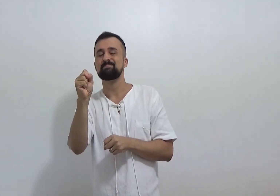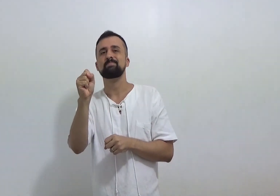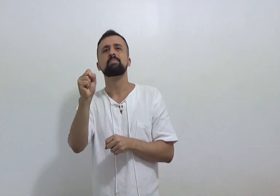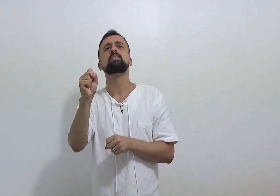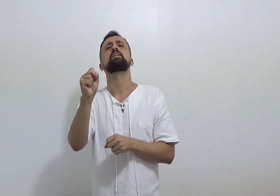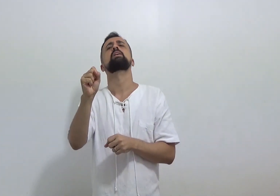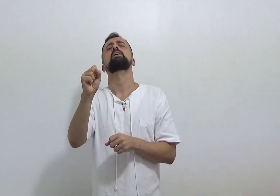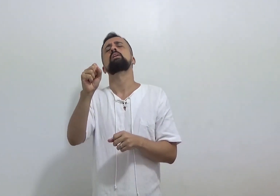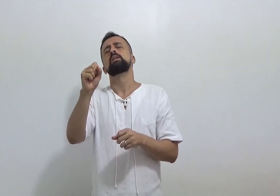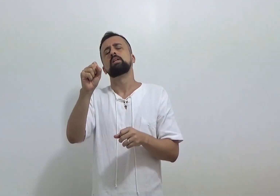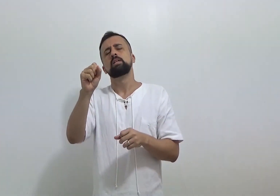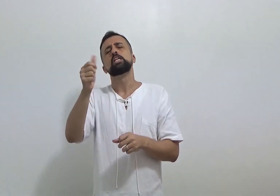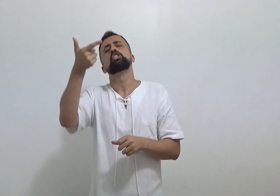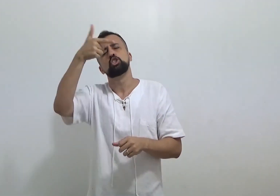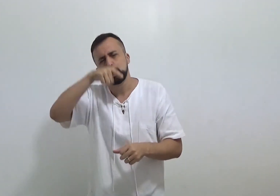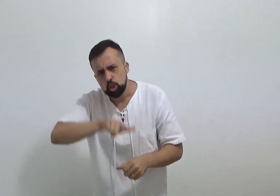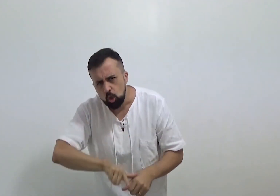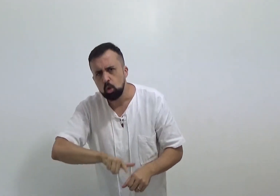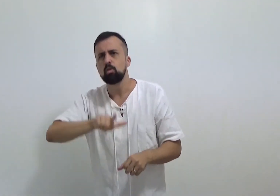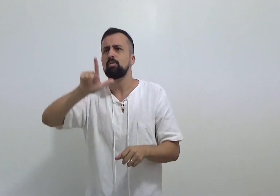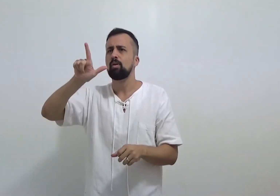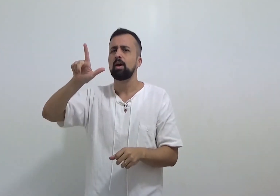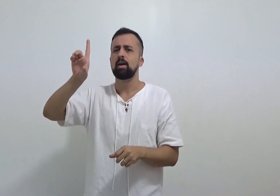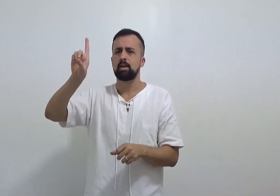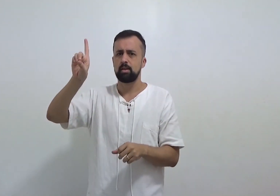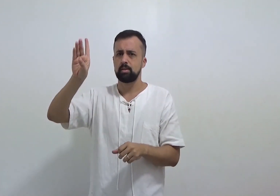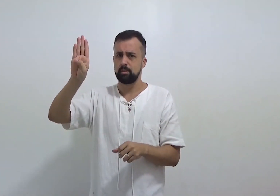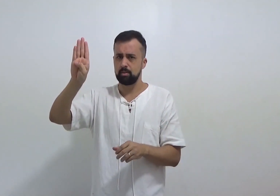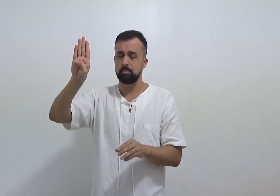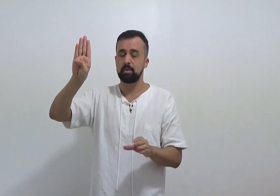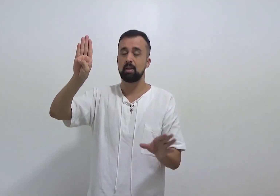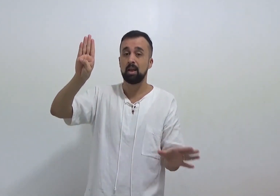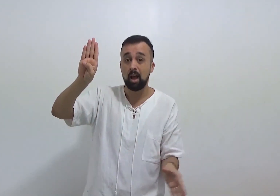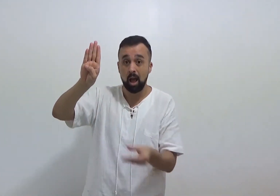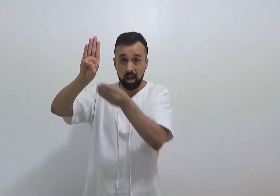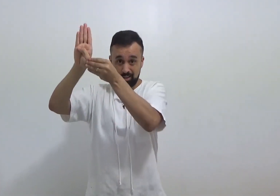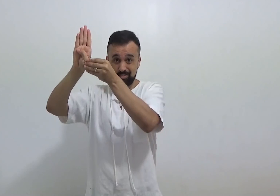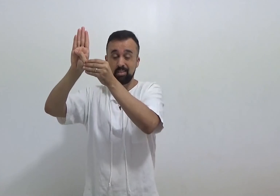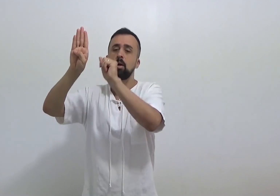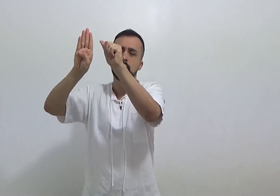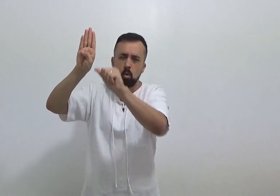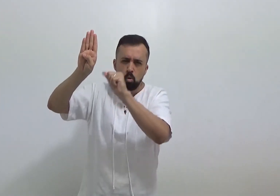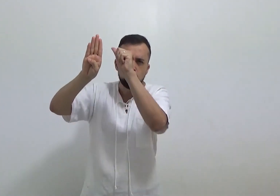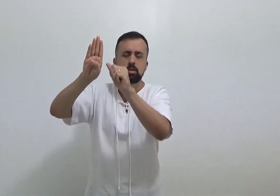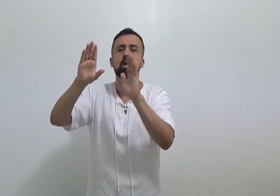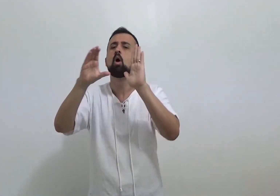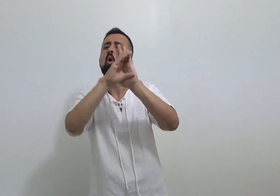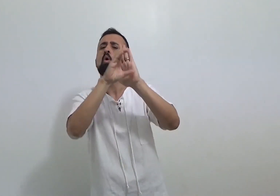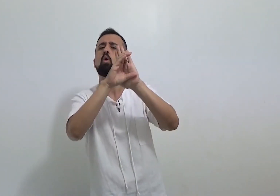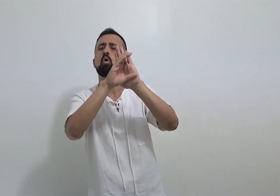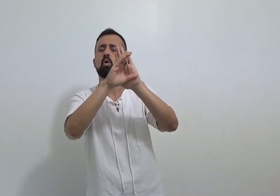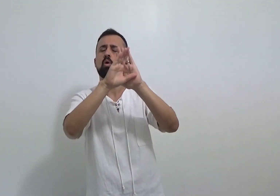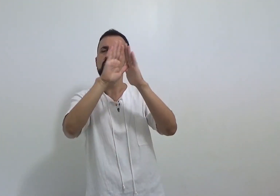11.645, do ano de 2008, que mais uma vez altera a